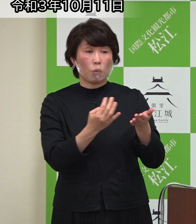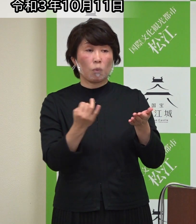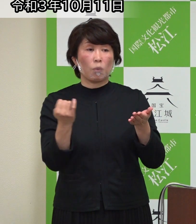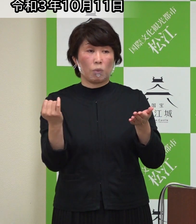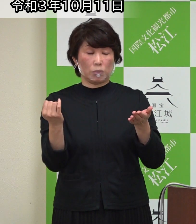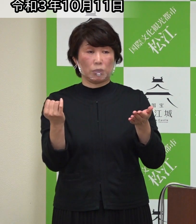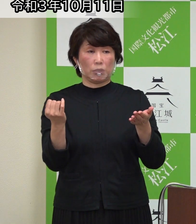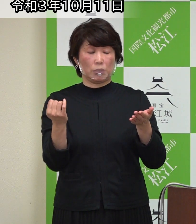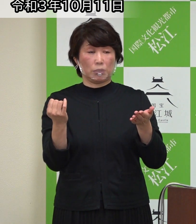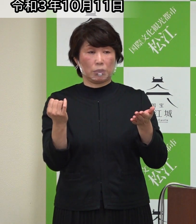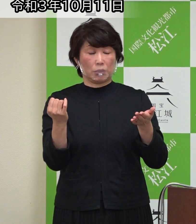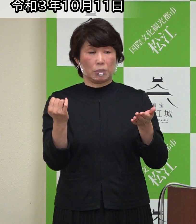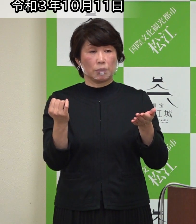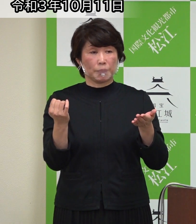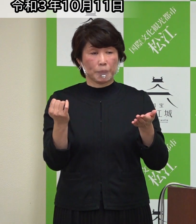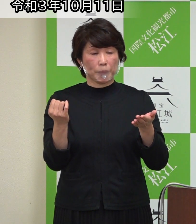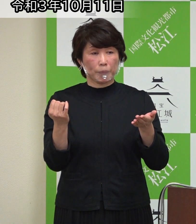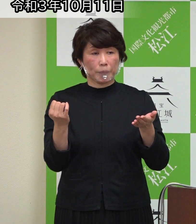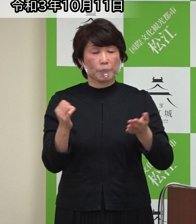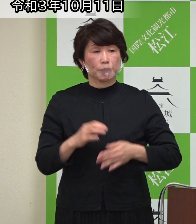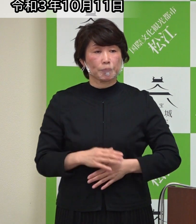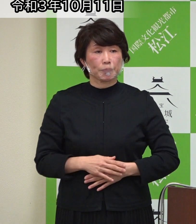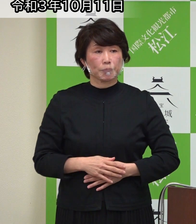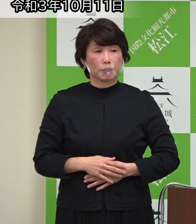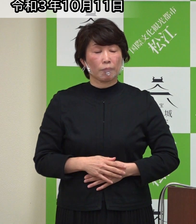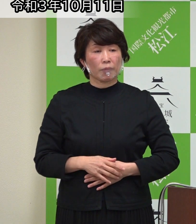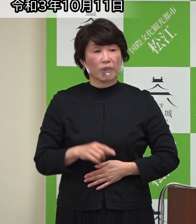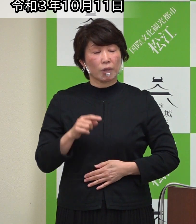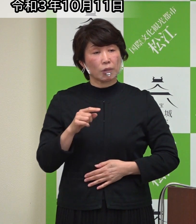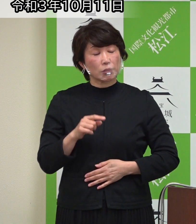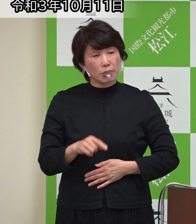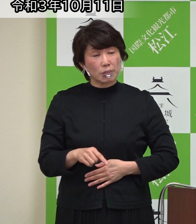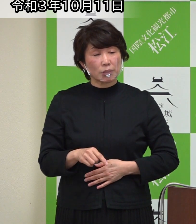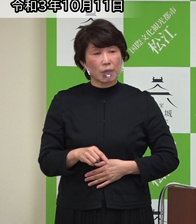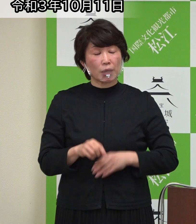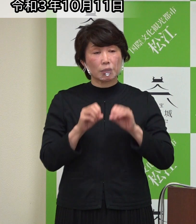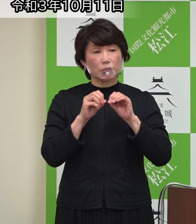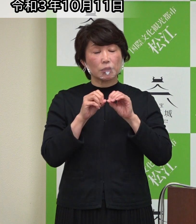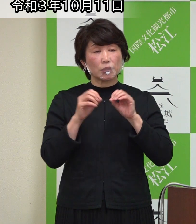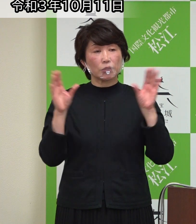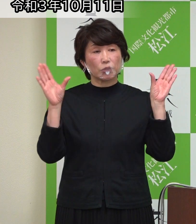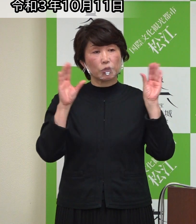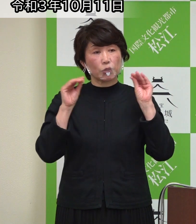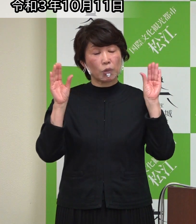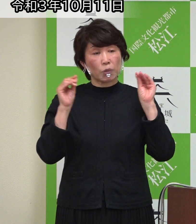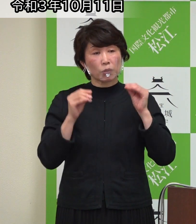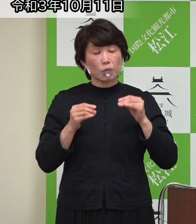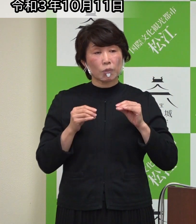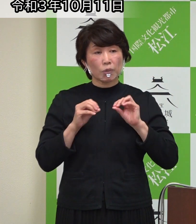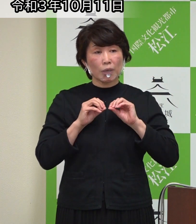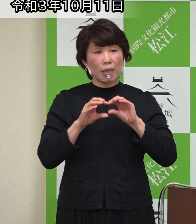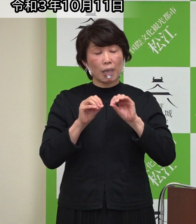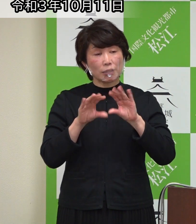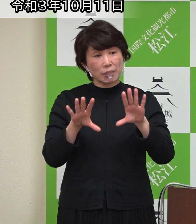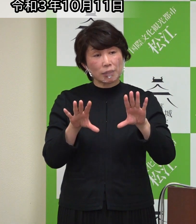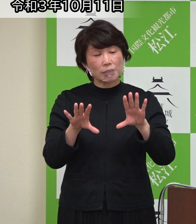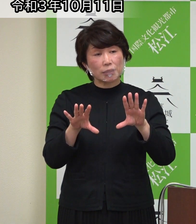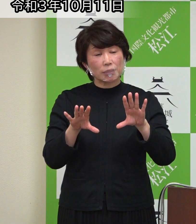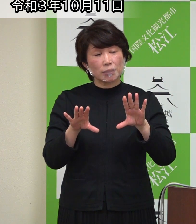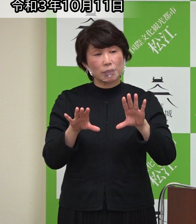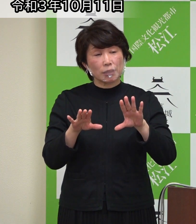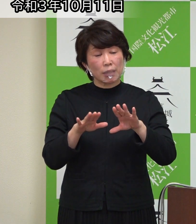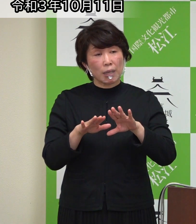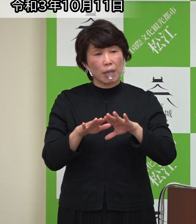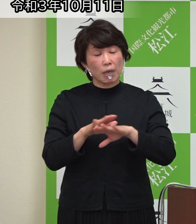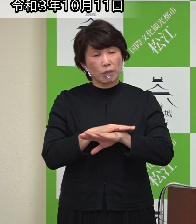的に思っておりまして、そういう発信がとても上手な自治体だけじゃなくて他いろんな